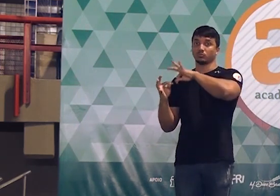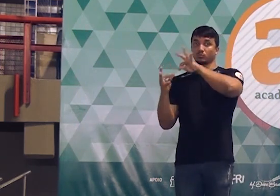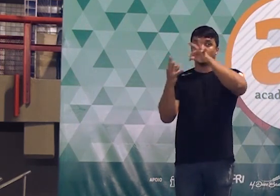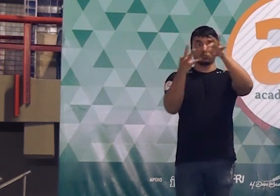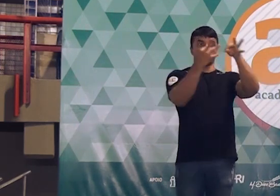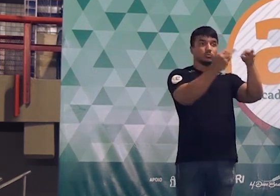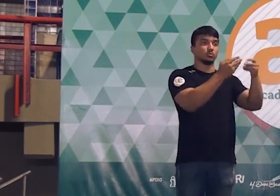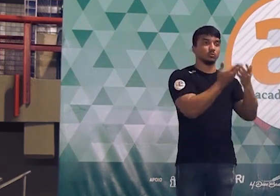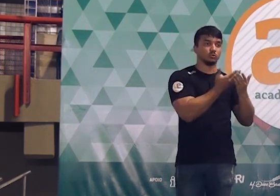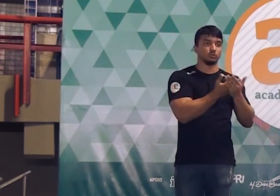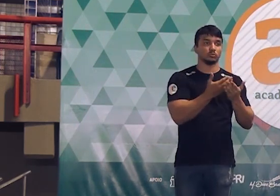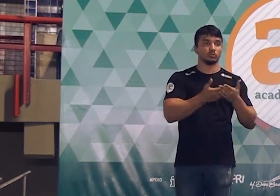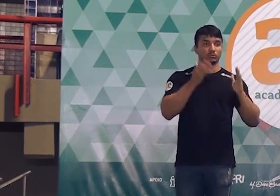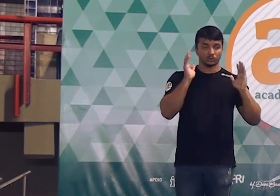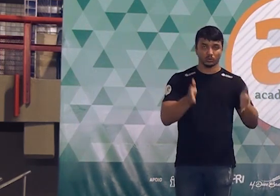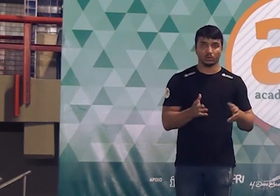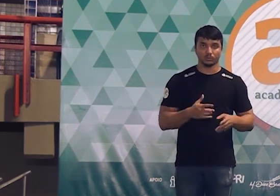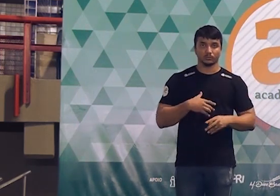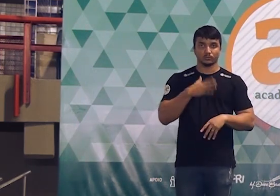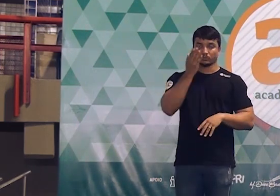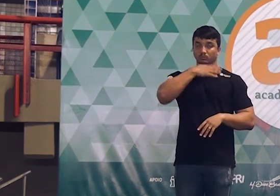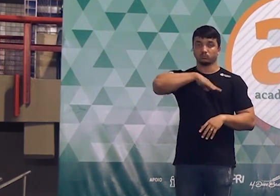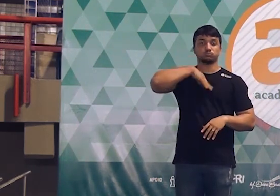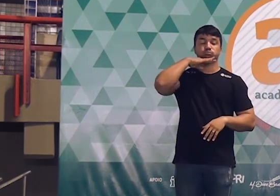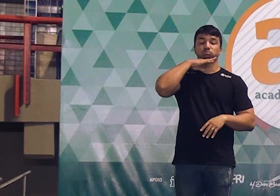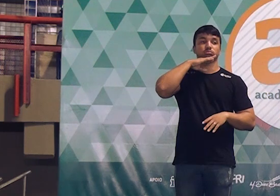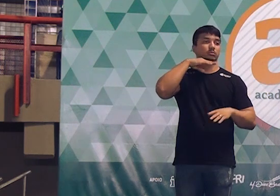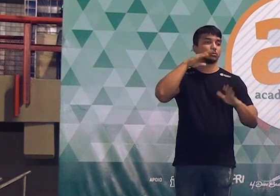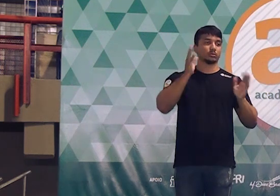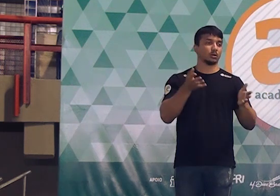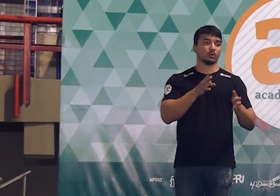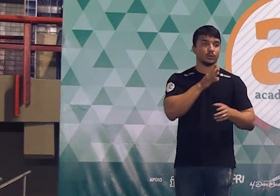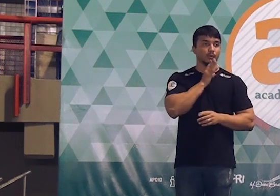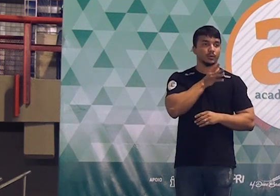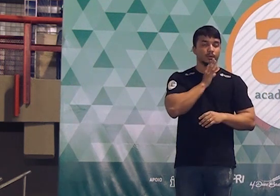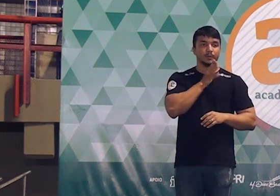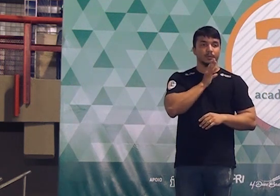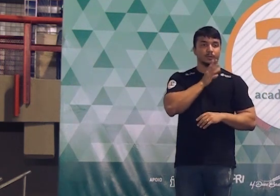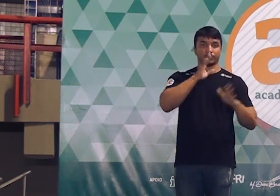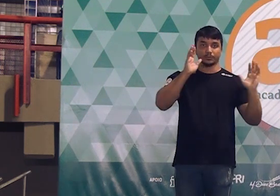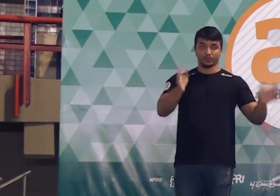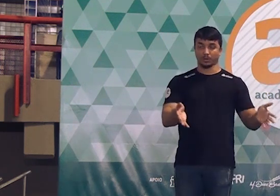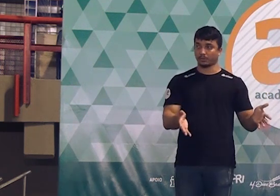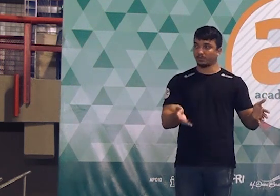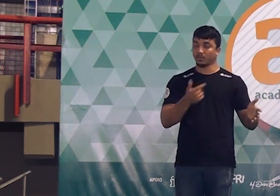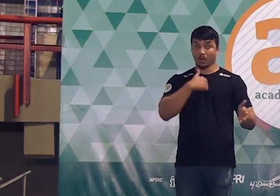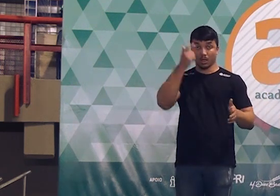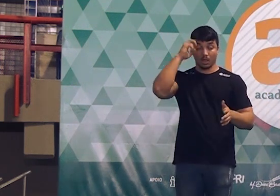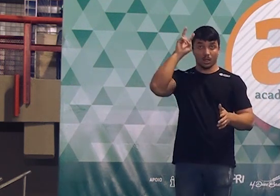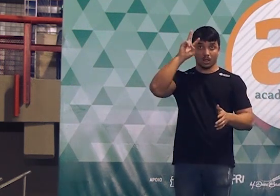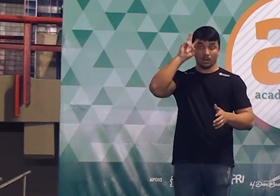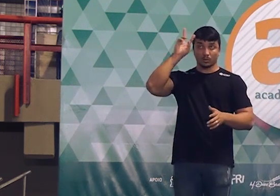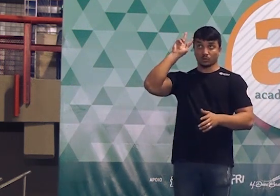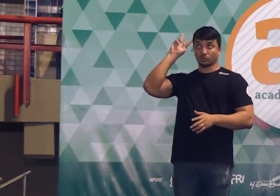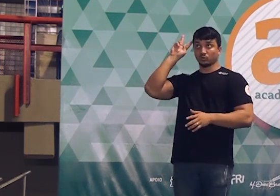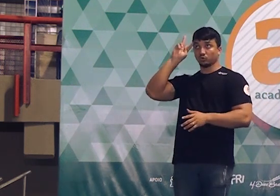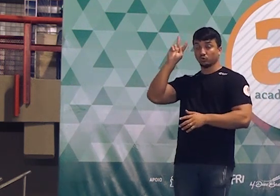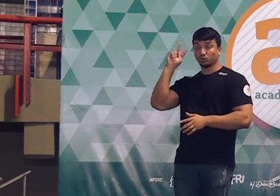isso, não estudou? Saco cheio de primeira Revolução Industrial, não estão? Não aguento mais ver. Aí você lembra da